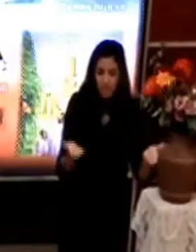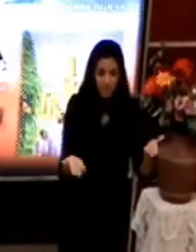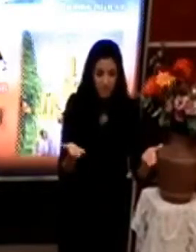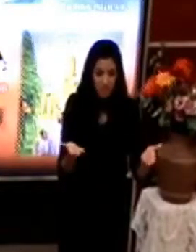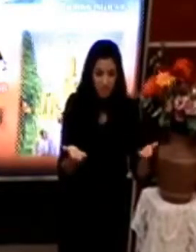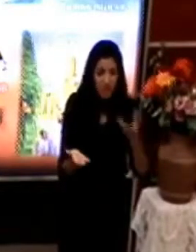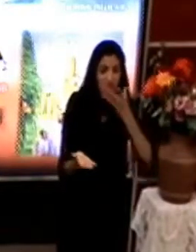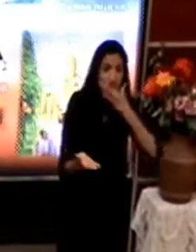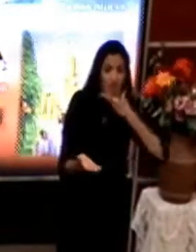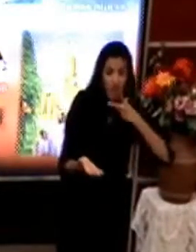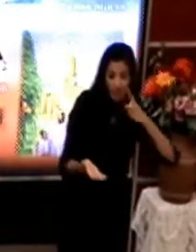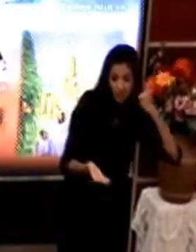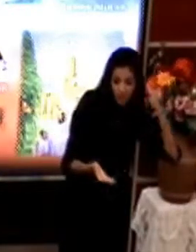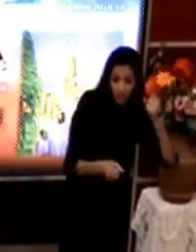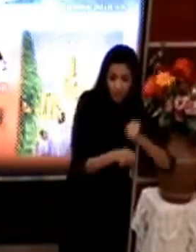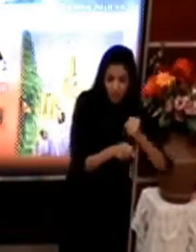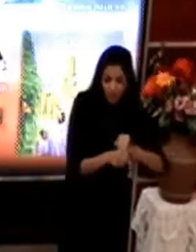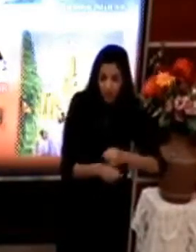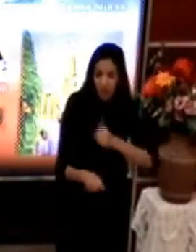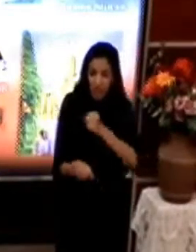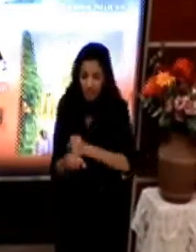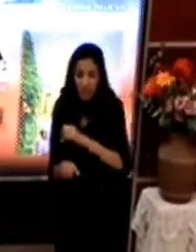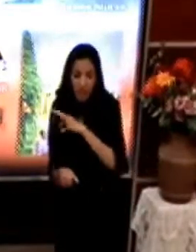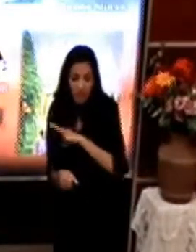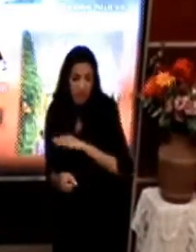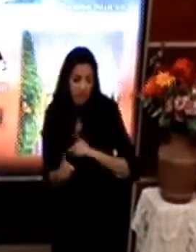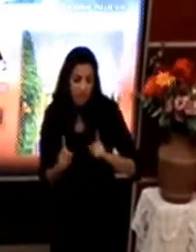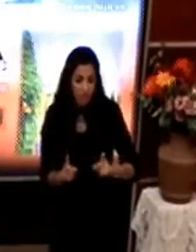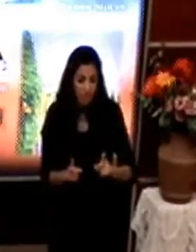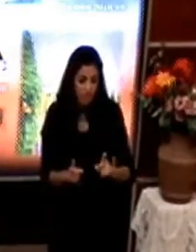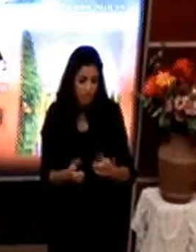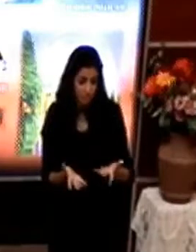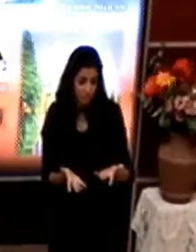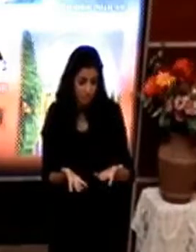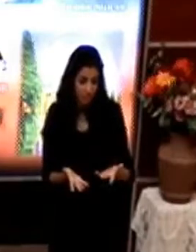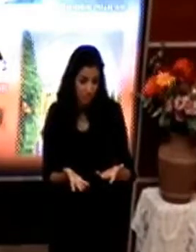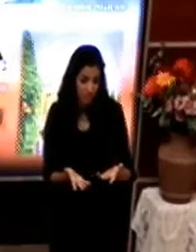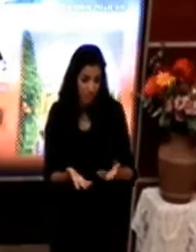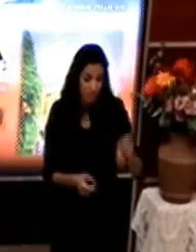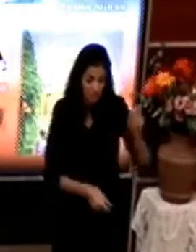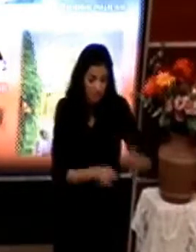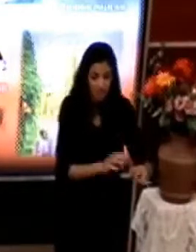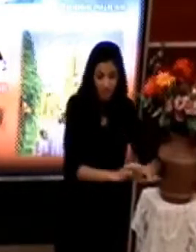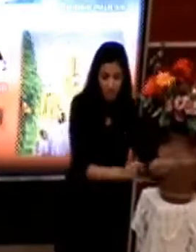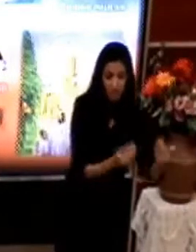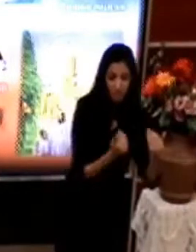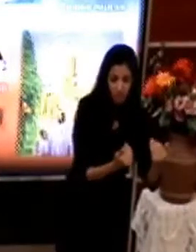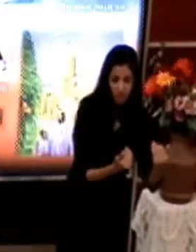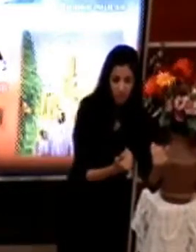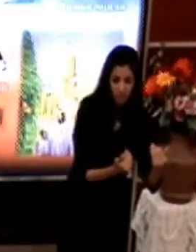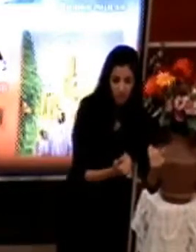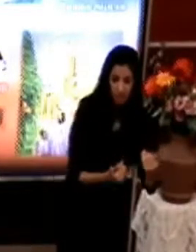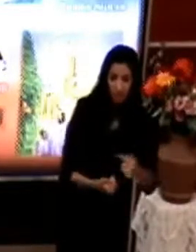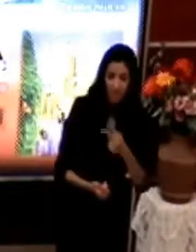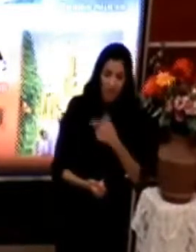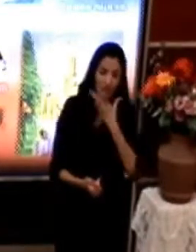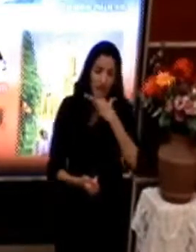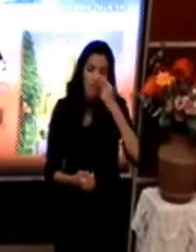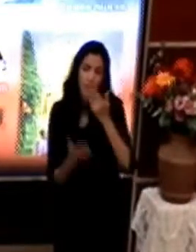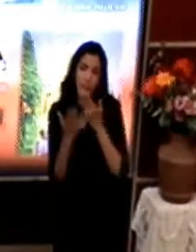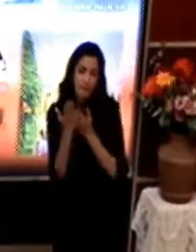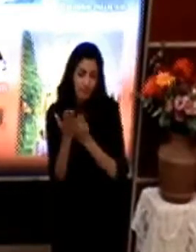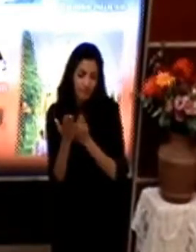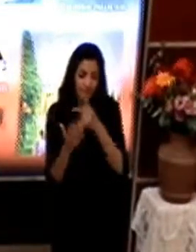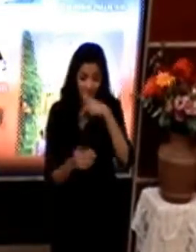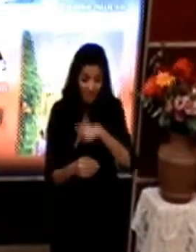salva. Salvaba máquina, ¿cómo no voy a salvar una persona? Digo. Entonces, le pedí a Dios y bueno,